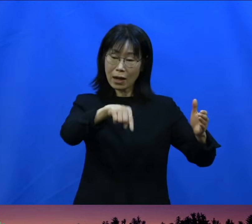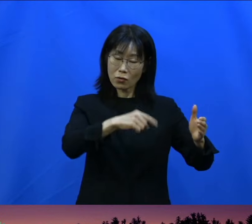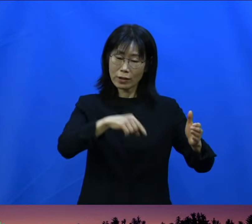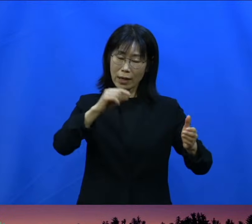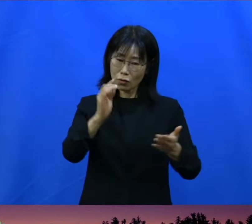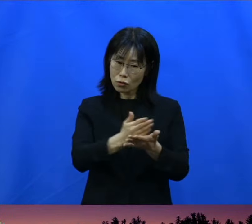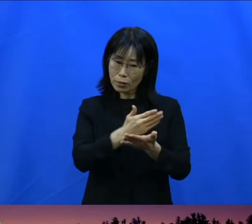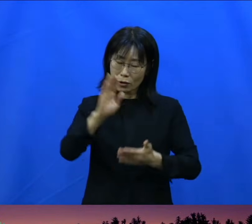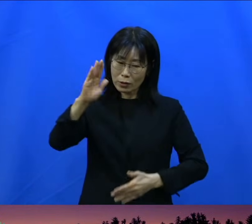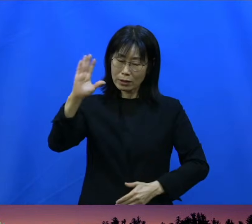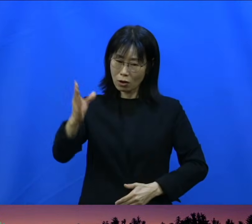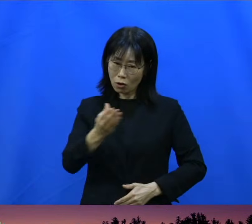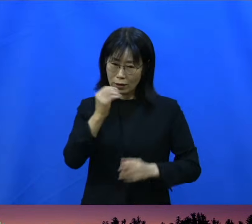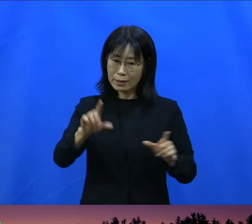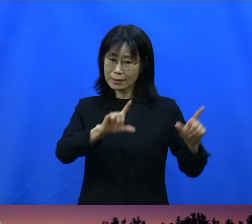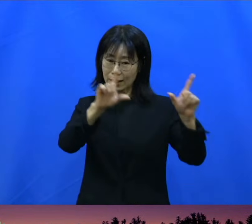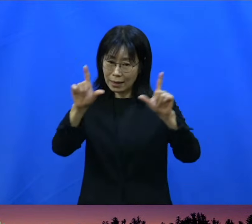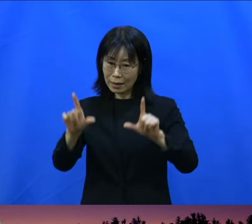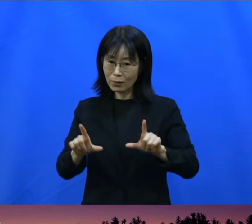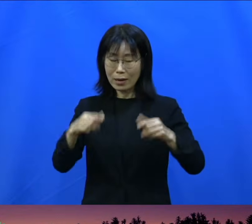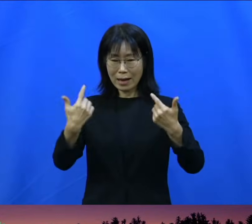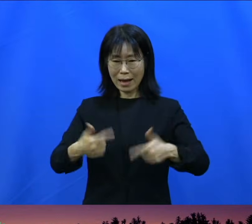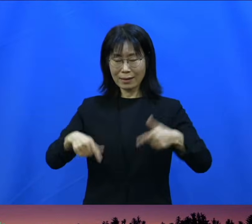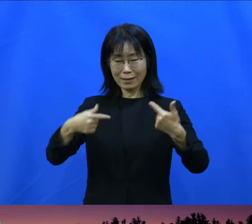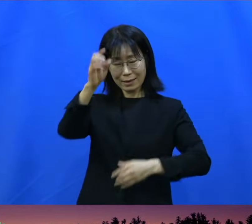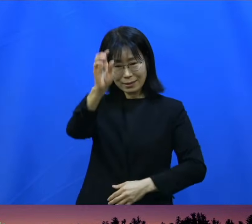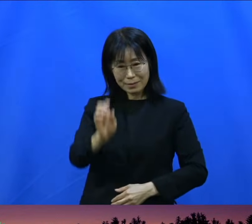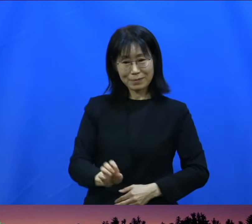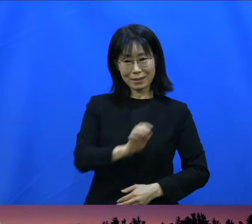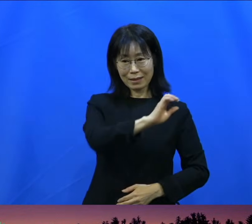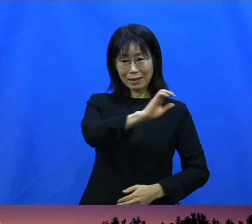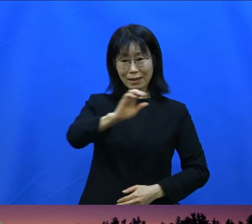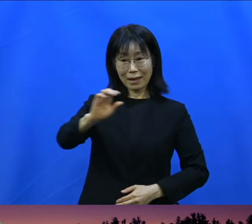살아가는, 그래서 날마다 십자가 안에서